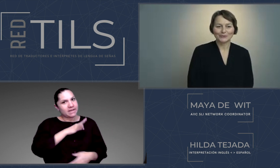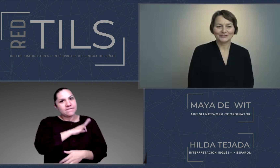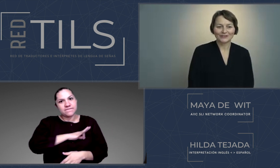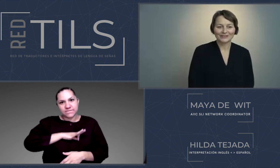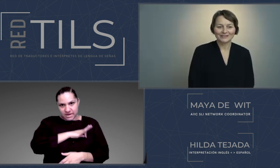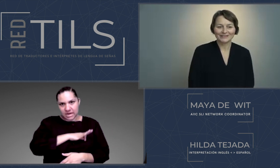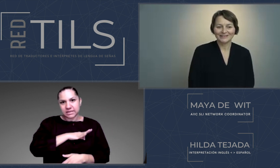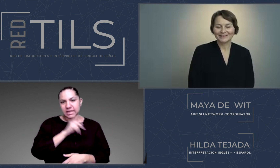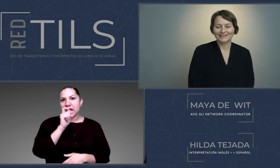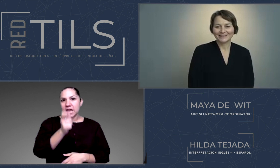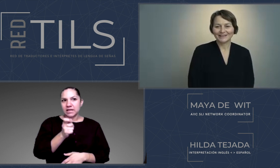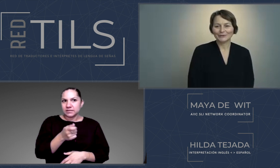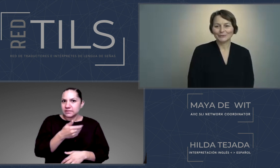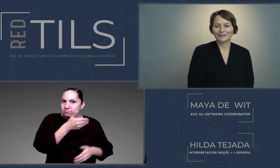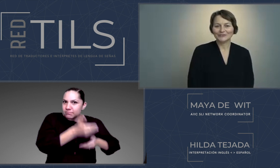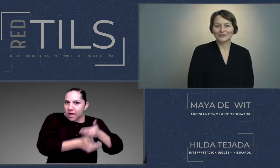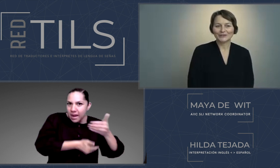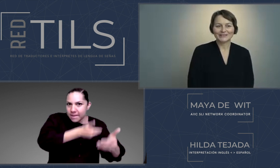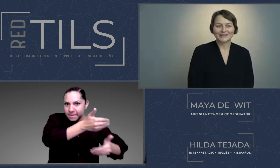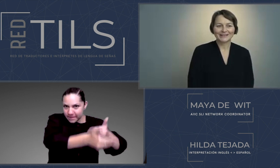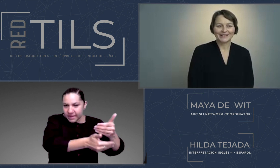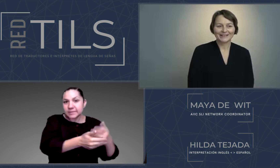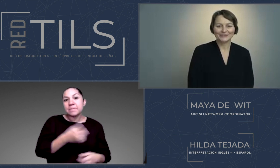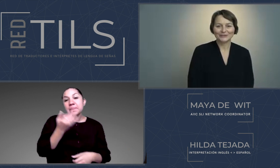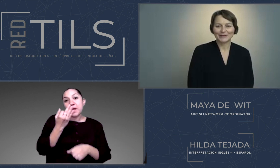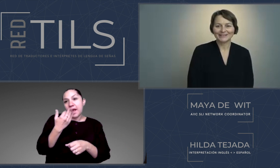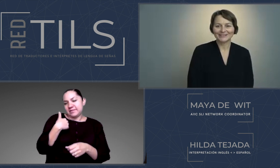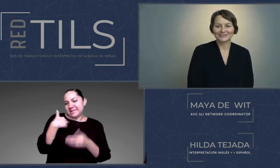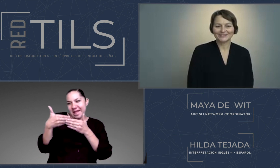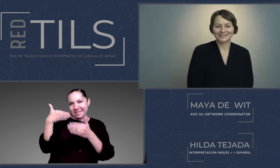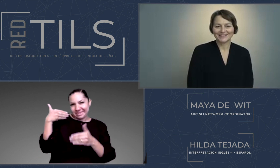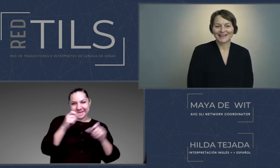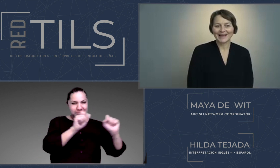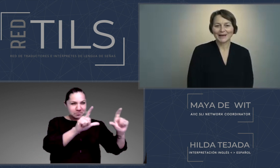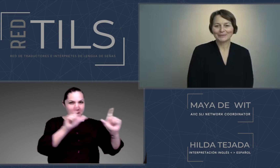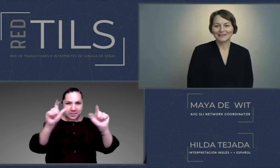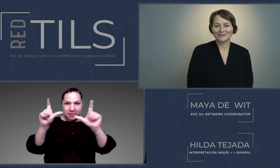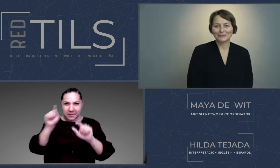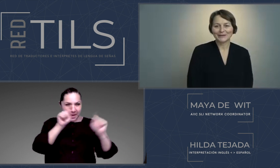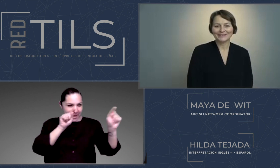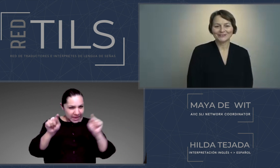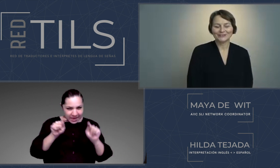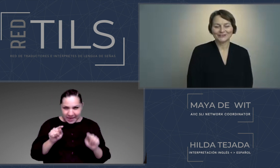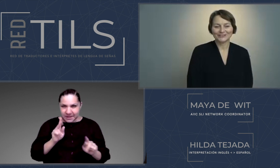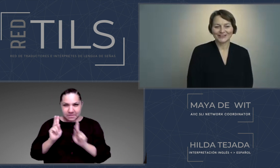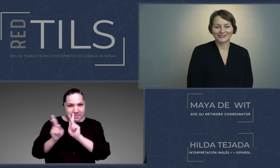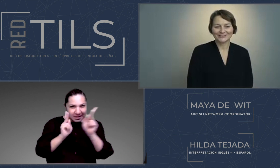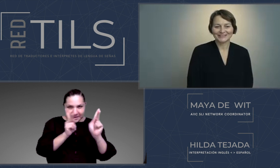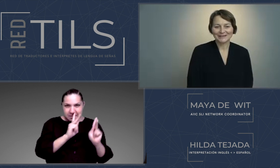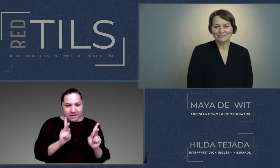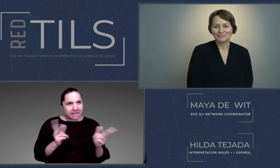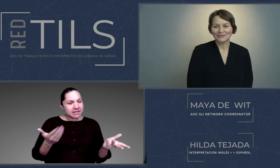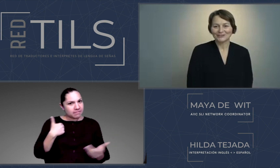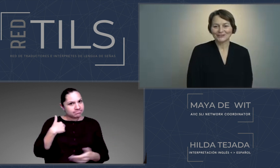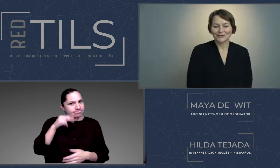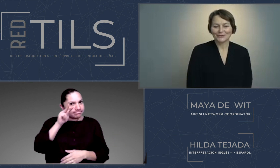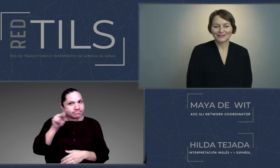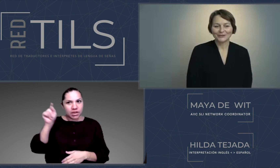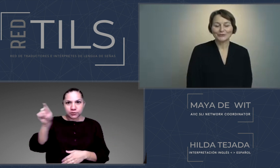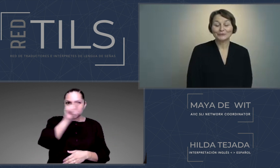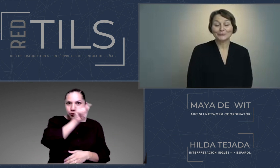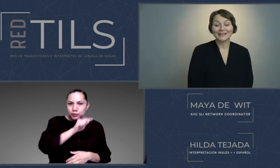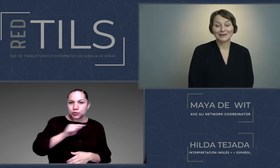before we started. caras que veo en la pantalla antes de iniciar. It's Me doy cuenta que todo el mundo está muy dedicado